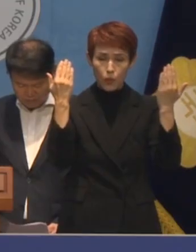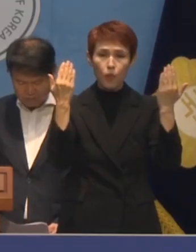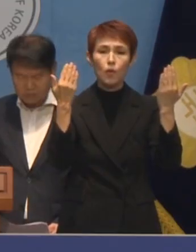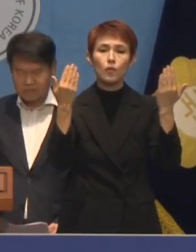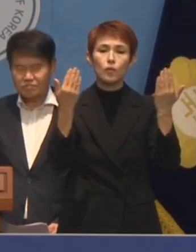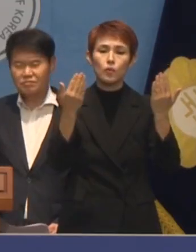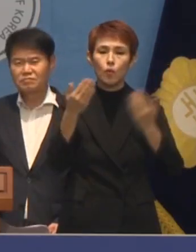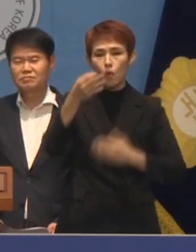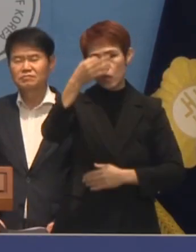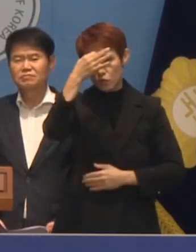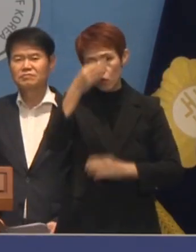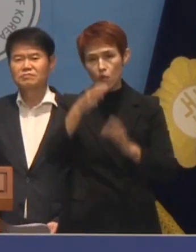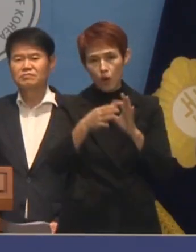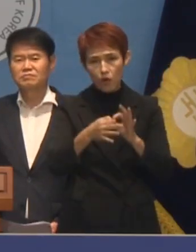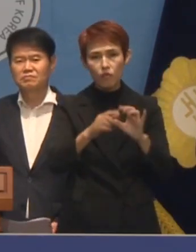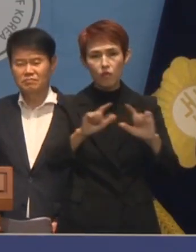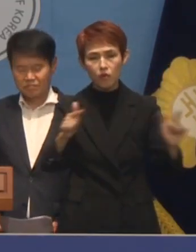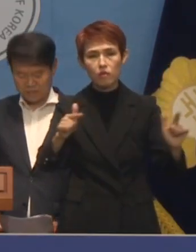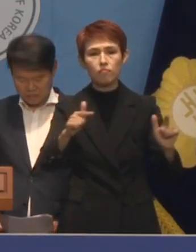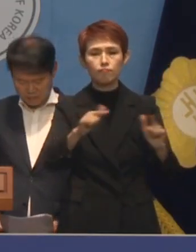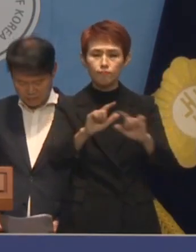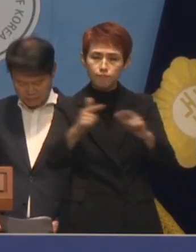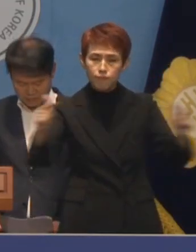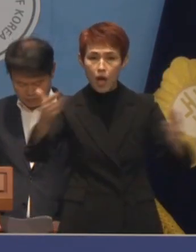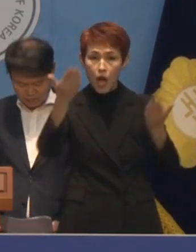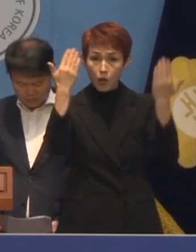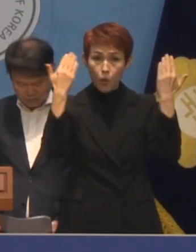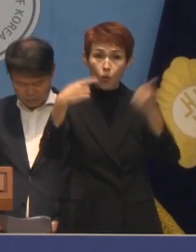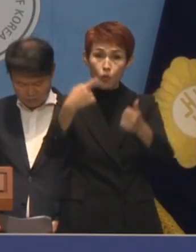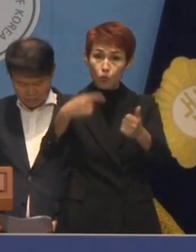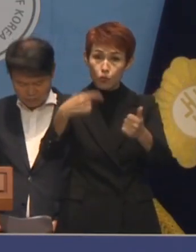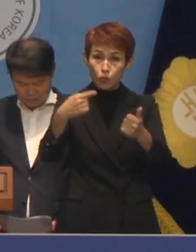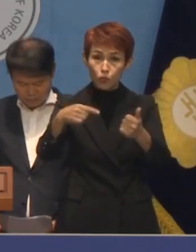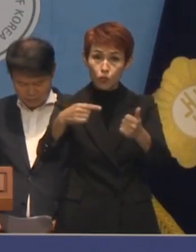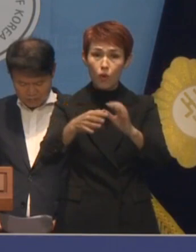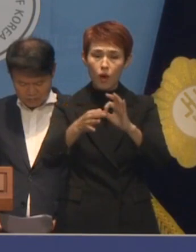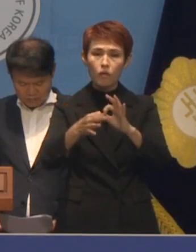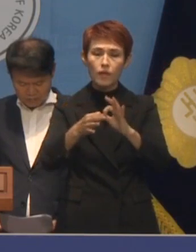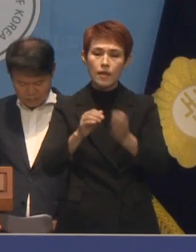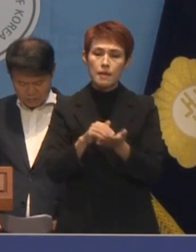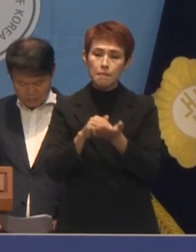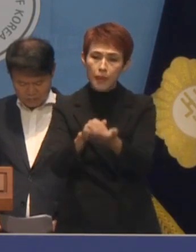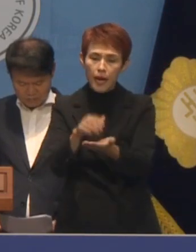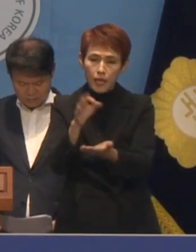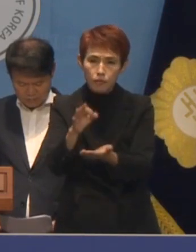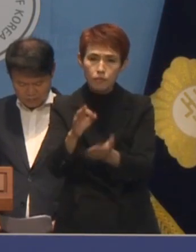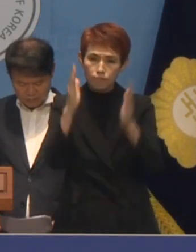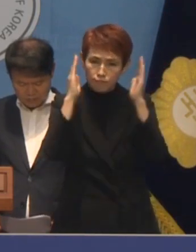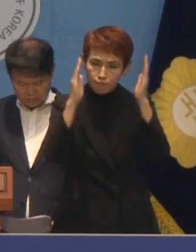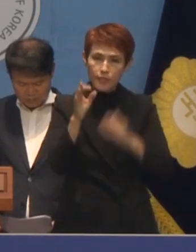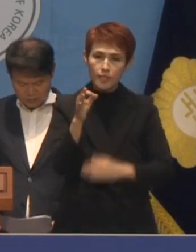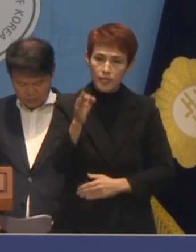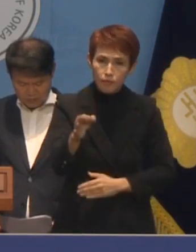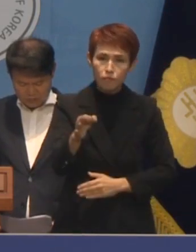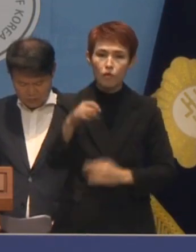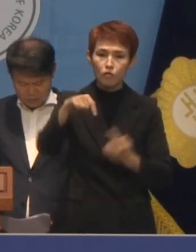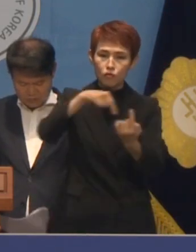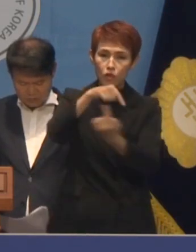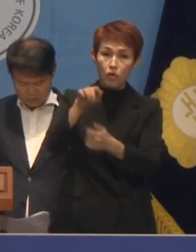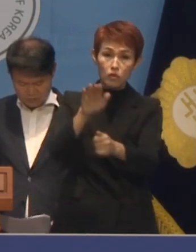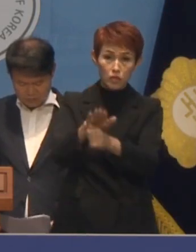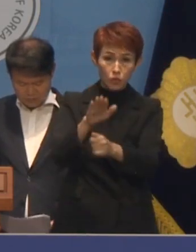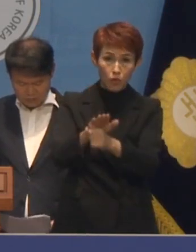고등기술학교 및 이에 준하는 각종 학교의 교육에 필요한 입학금, 수업료, 학교 운영 지원